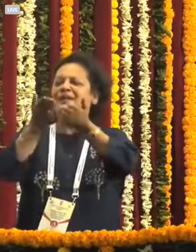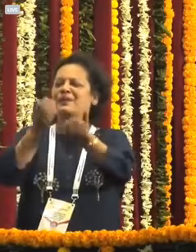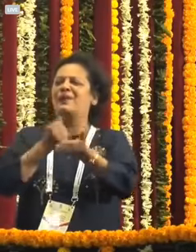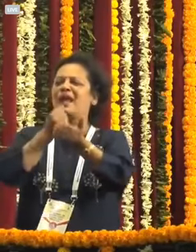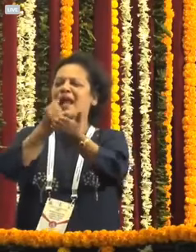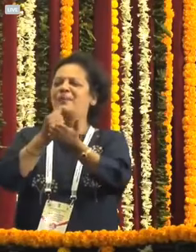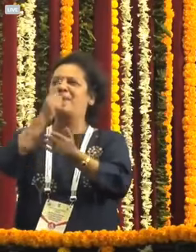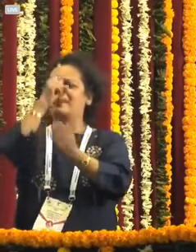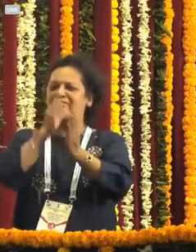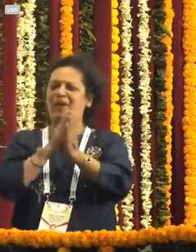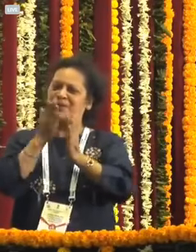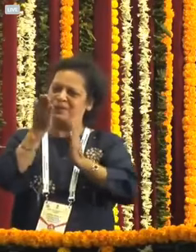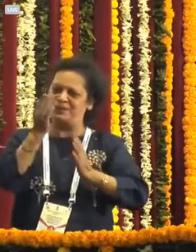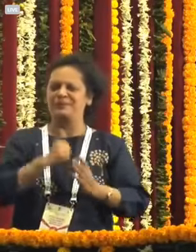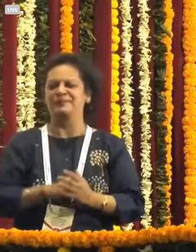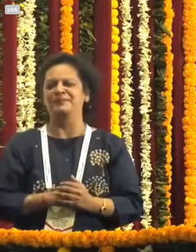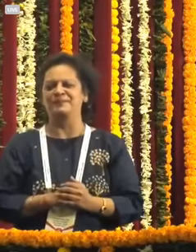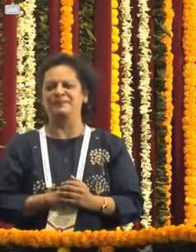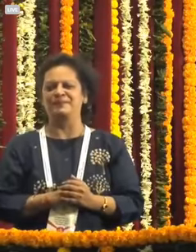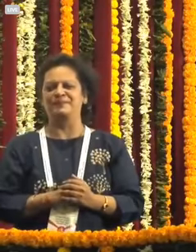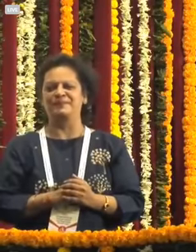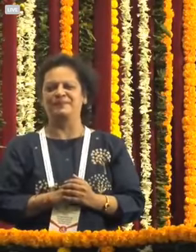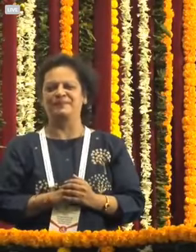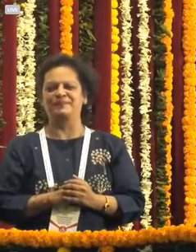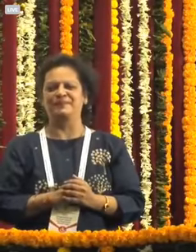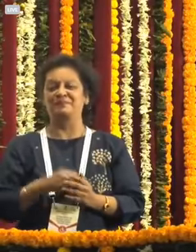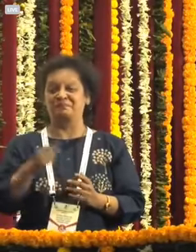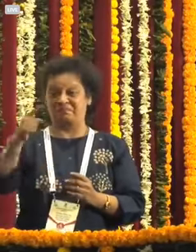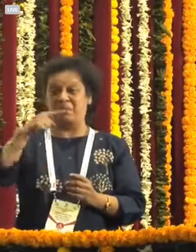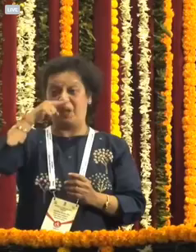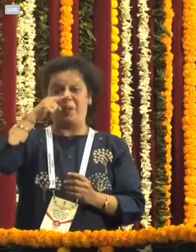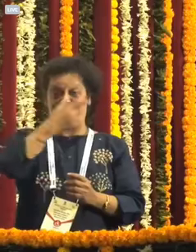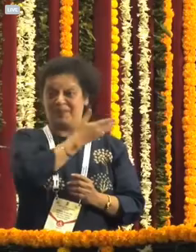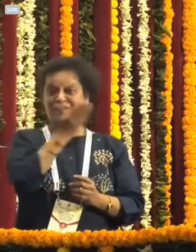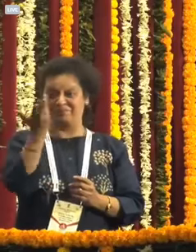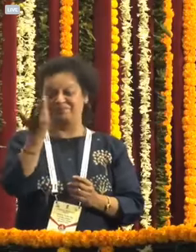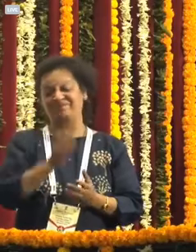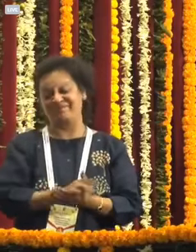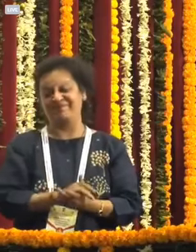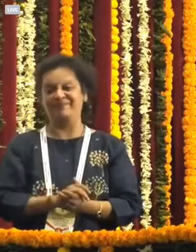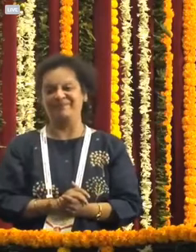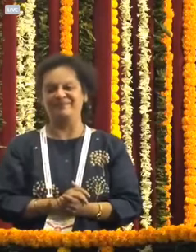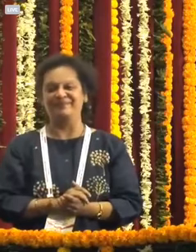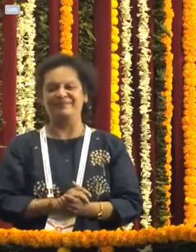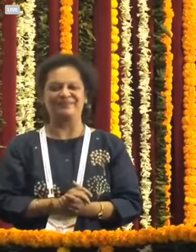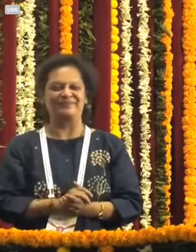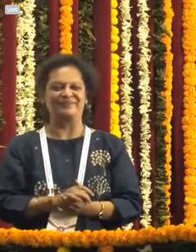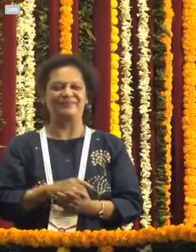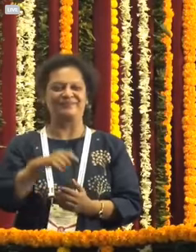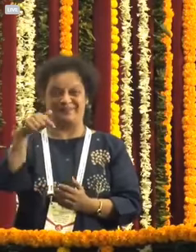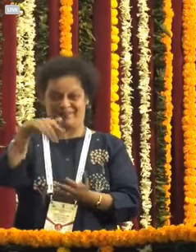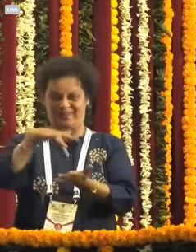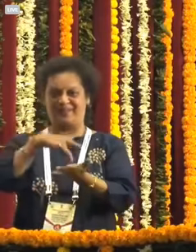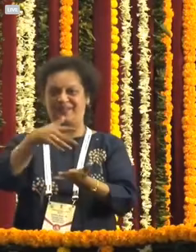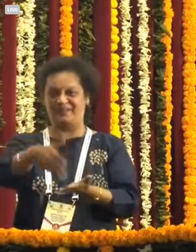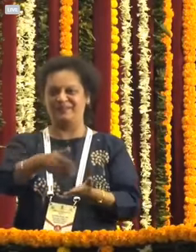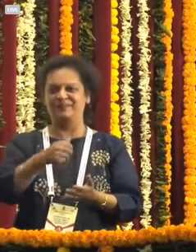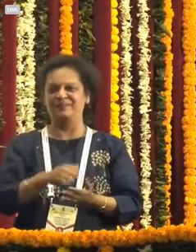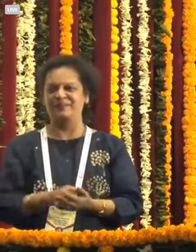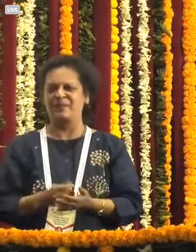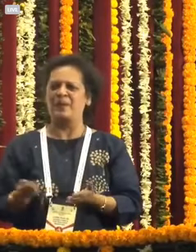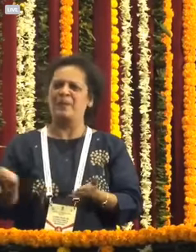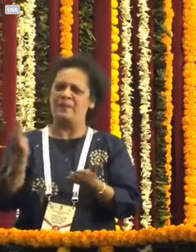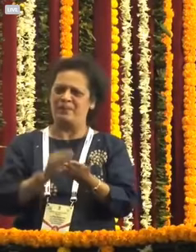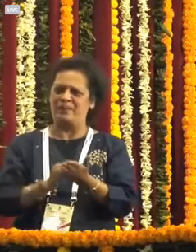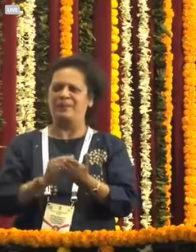प्रयत्नही केलाय आणि म्हणूनच तुमचा मला देखील अभिमान आहे। आणि म्हणून या ठिकाणी पुन्हा एकदा